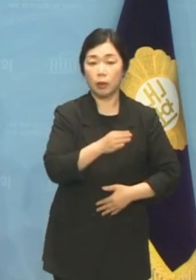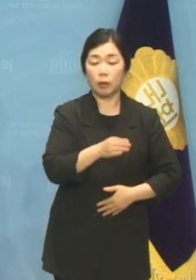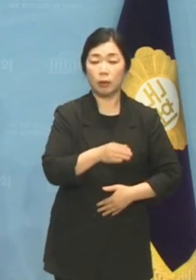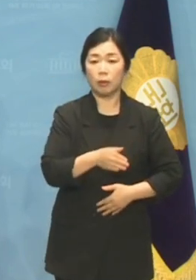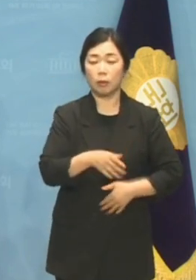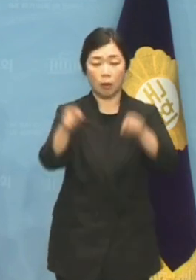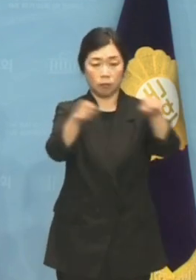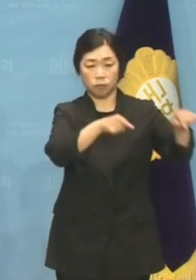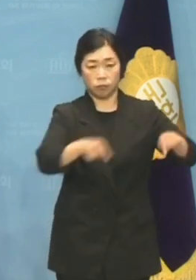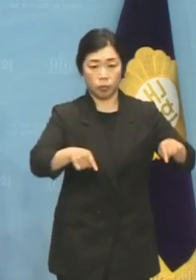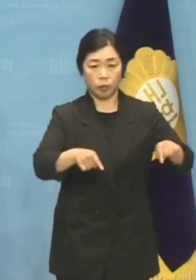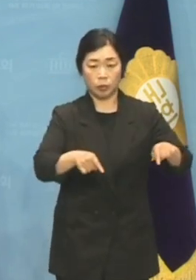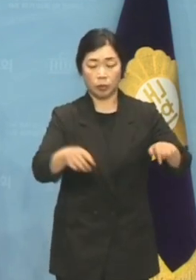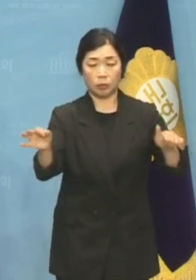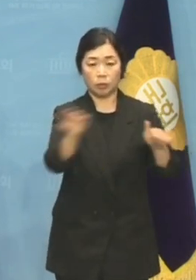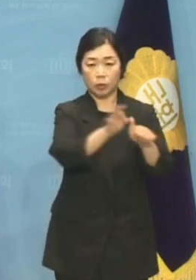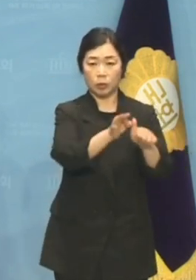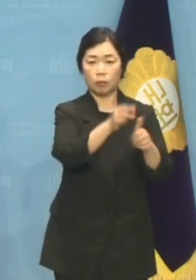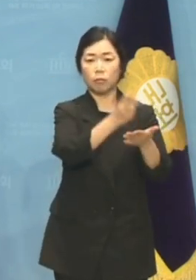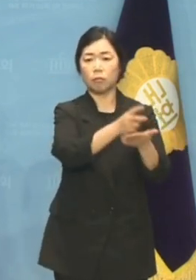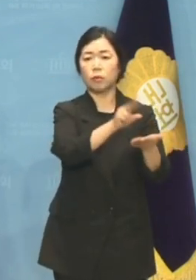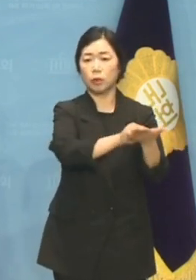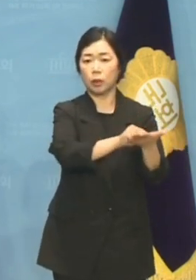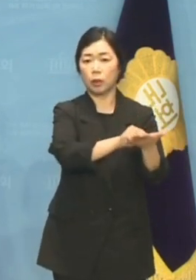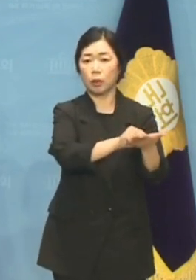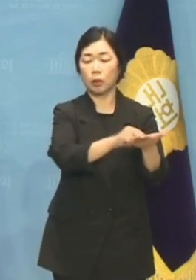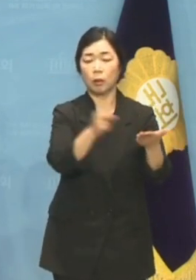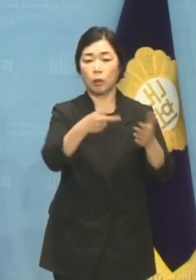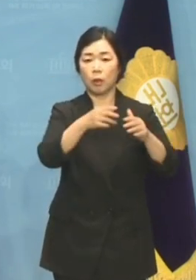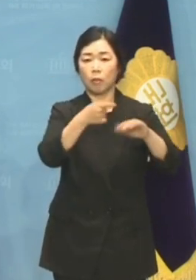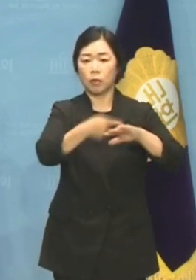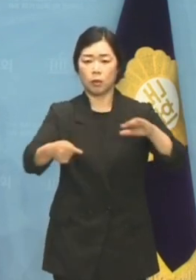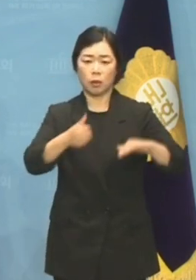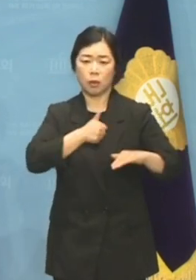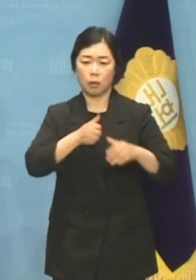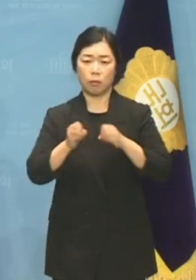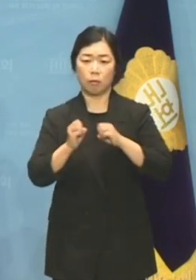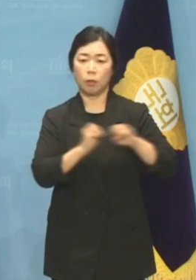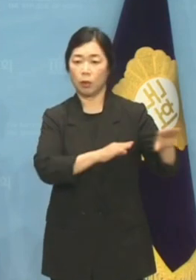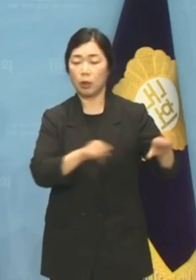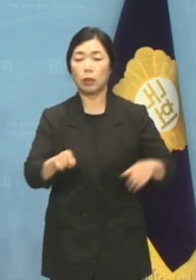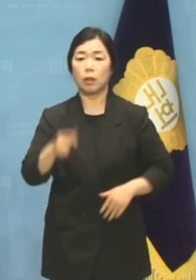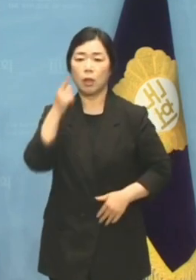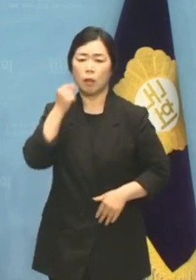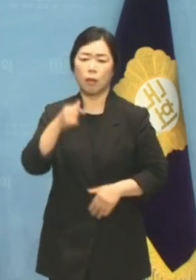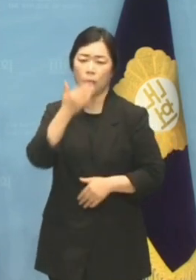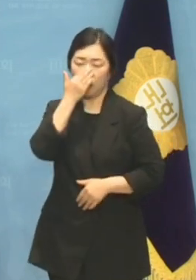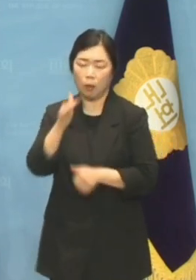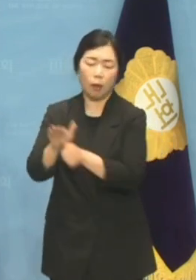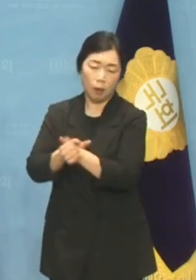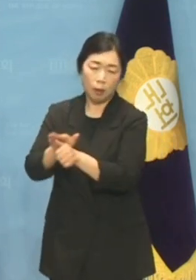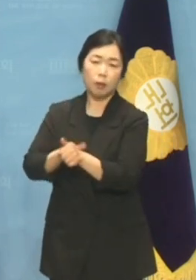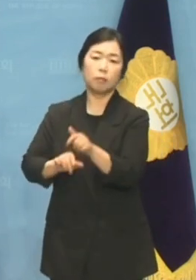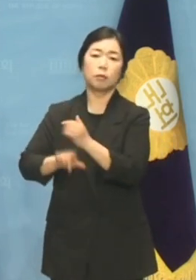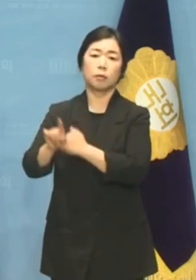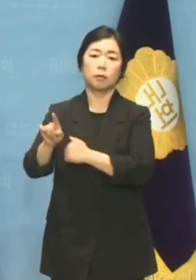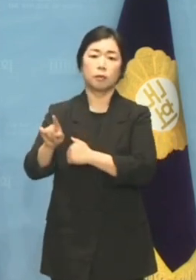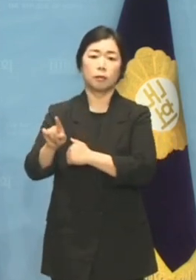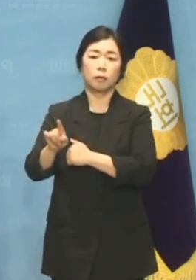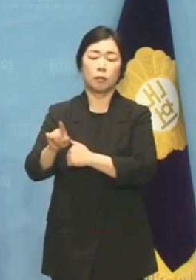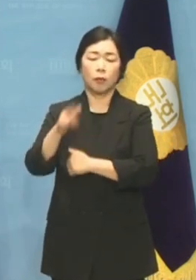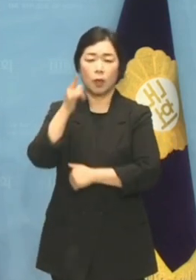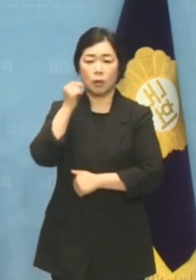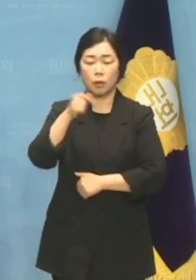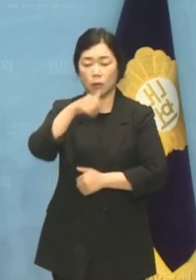변제안, 민족의 자존심을 팽개친 대일 굴욕 외교, 일제히 침탈의 면죄부를